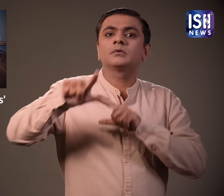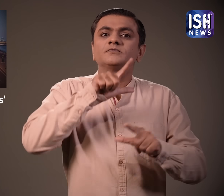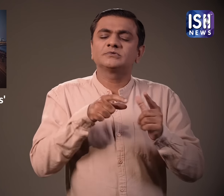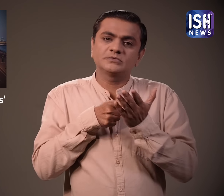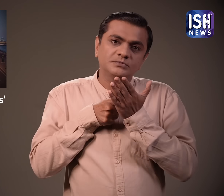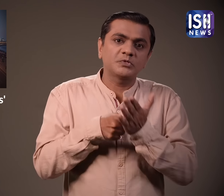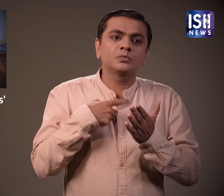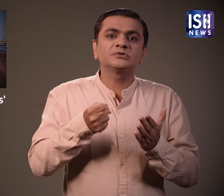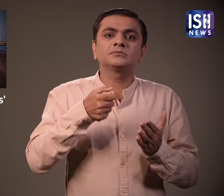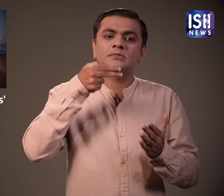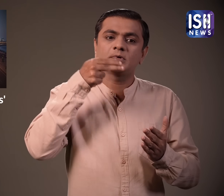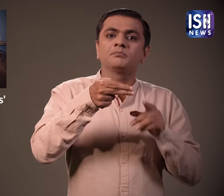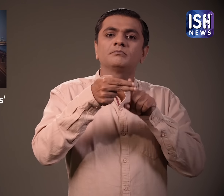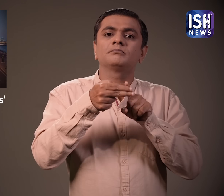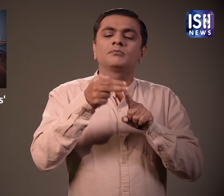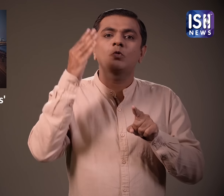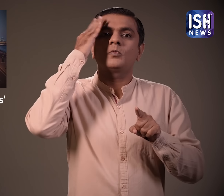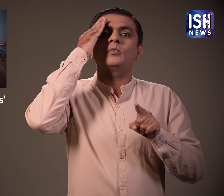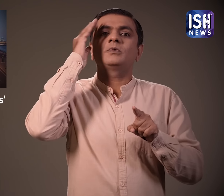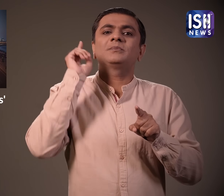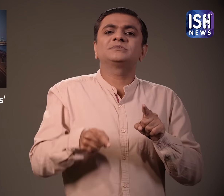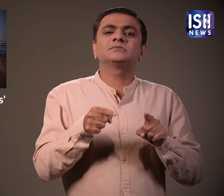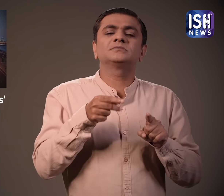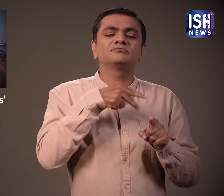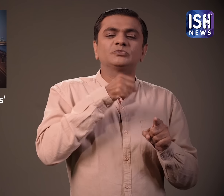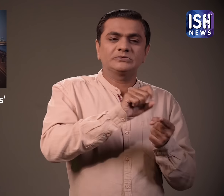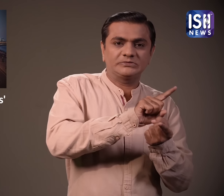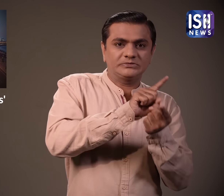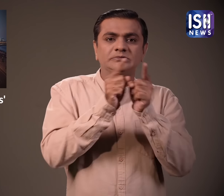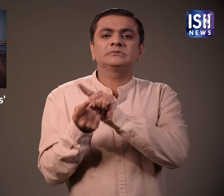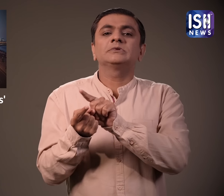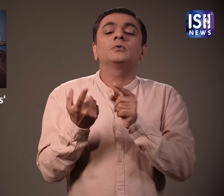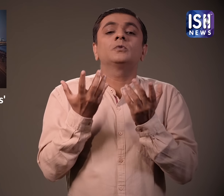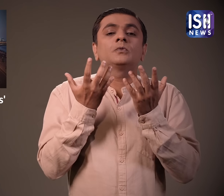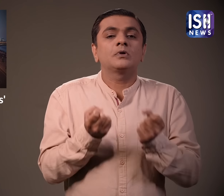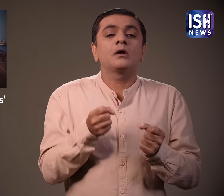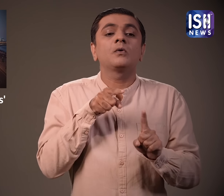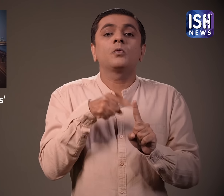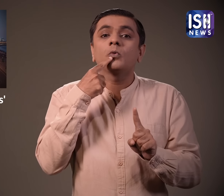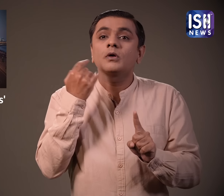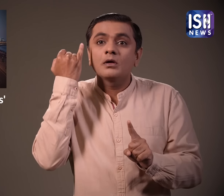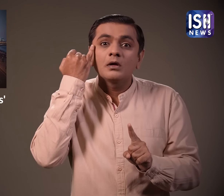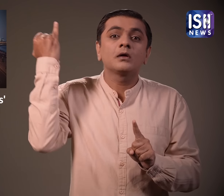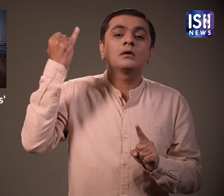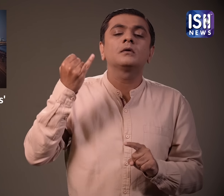का सम्मान करते हुए रखे जा रहे है। इस पहल का प्रस्ताव सांसद राहुल